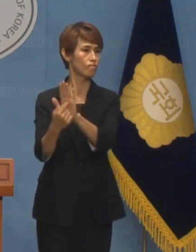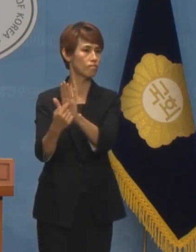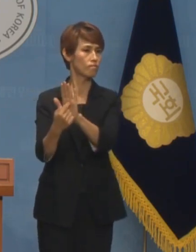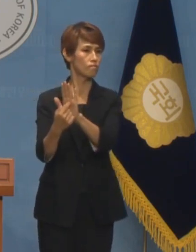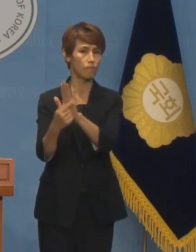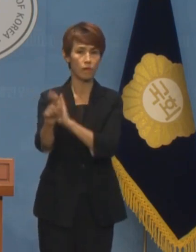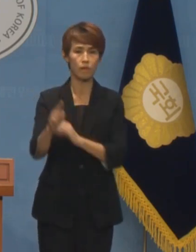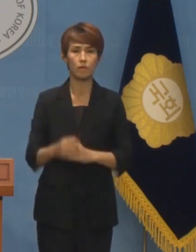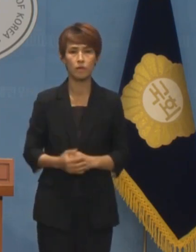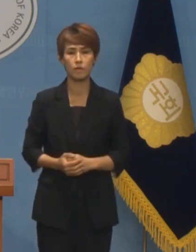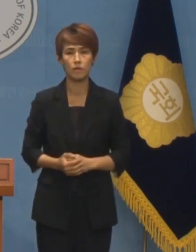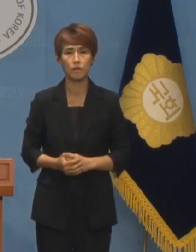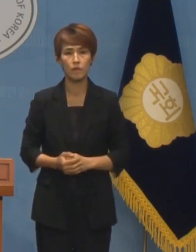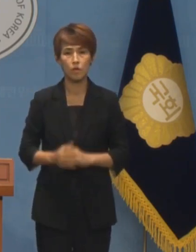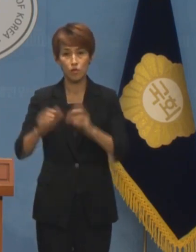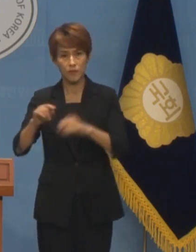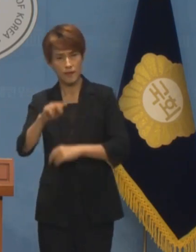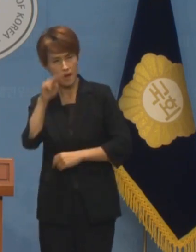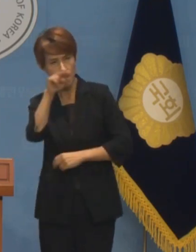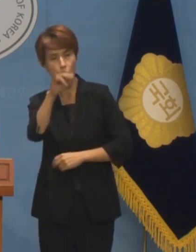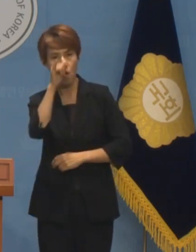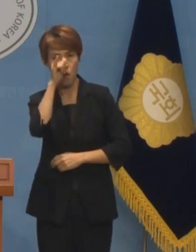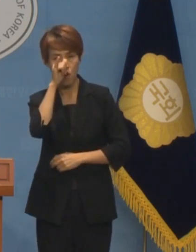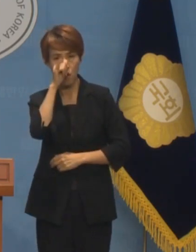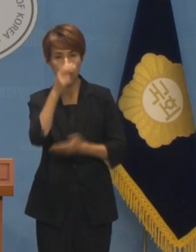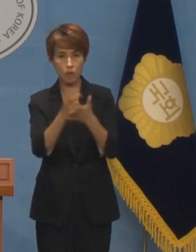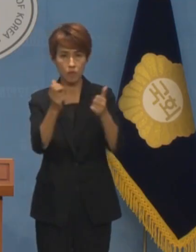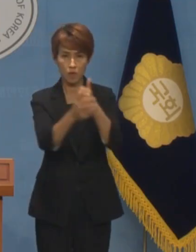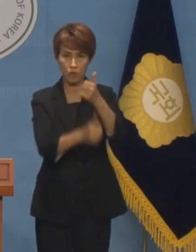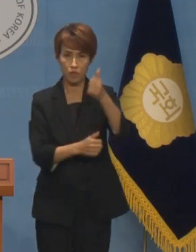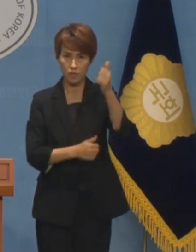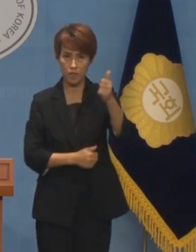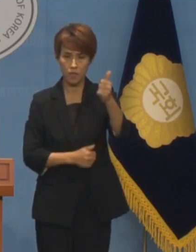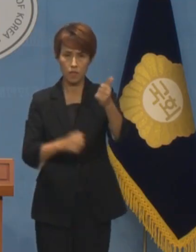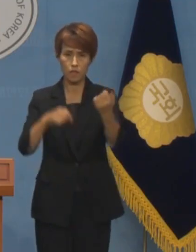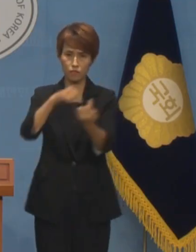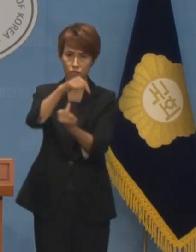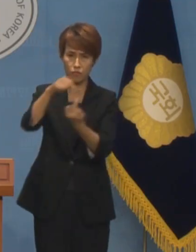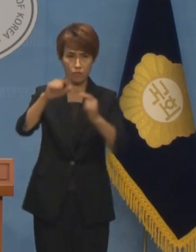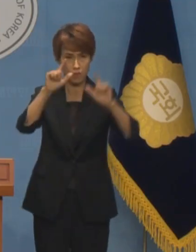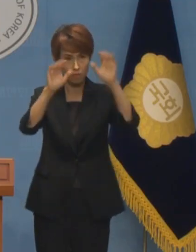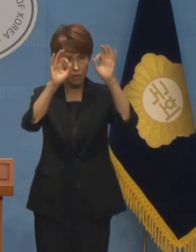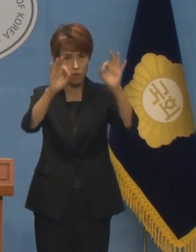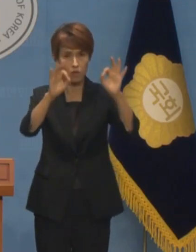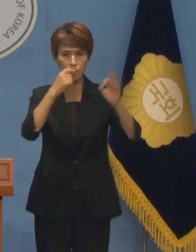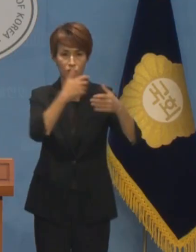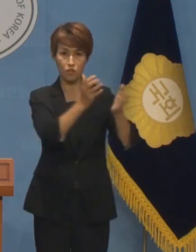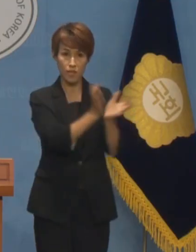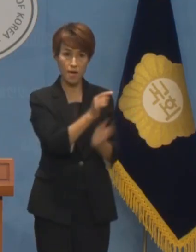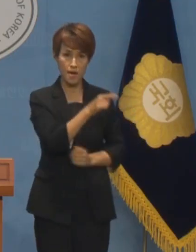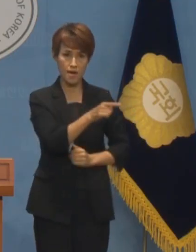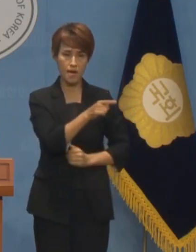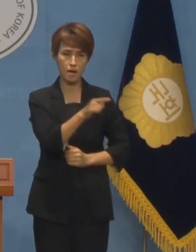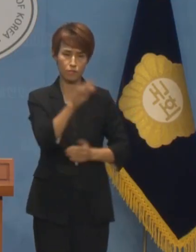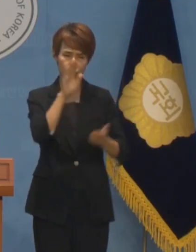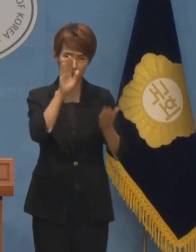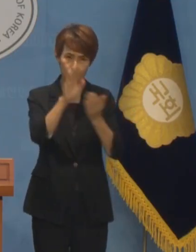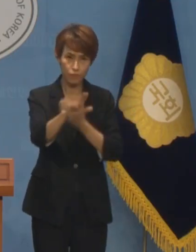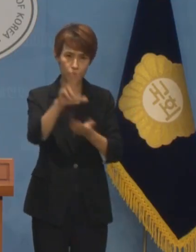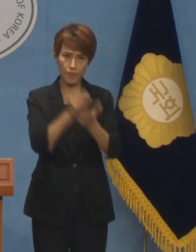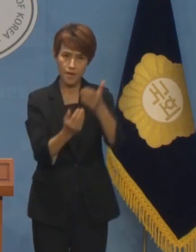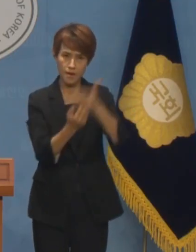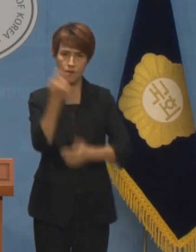있습니다. 정청래 위원장의 아나무인격 법사위 운영은 민주당에 반드시 부메랑으로